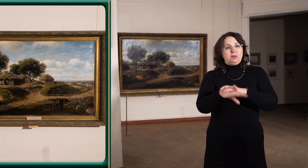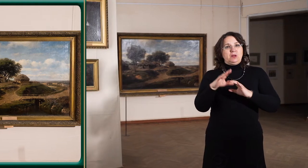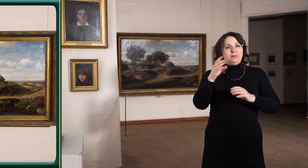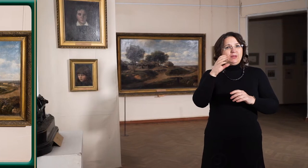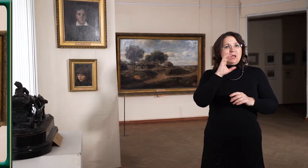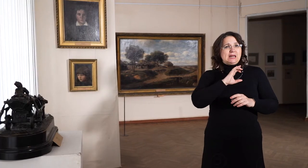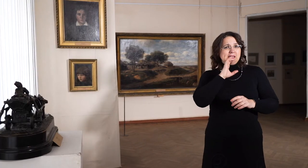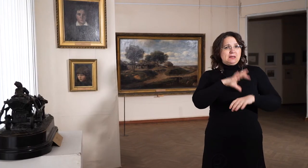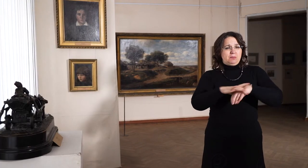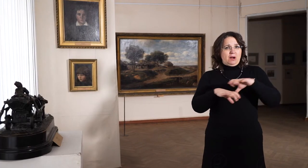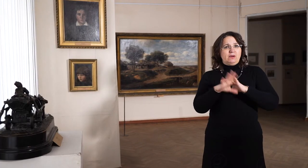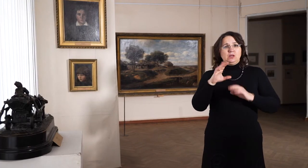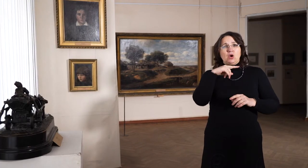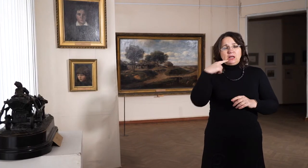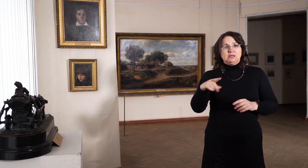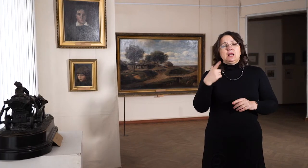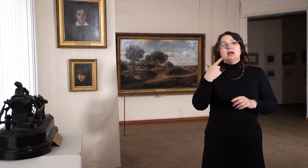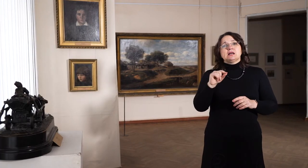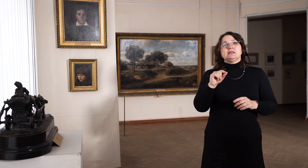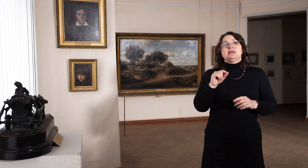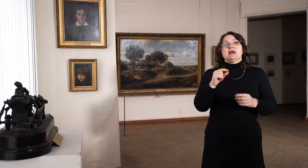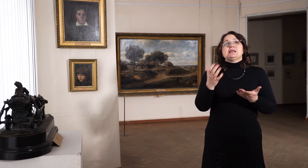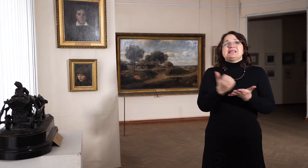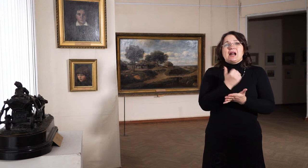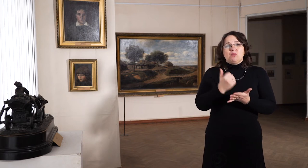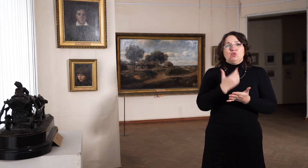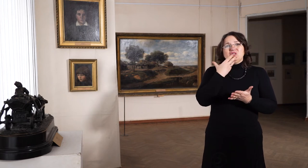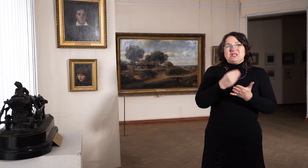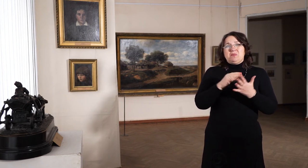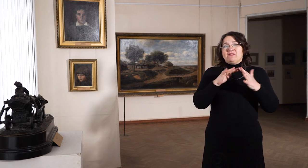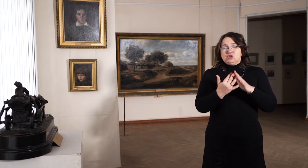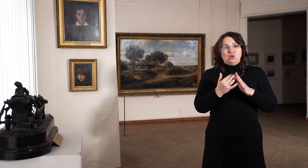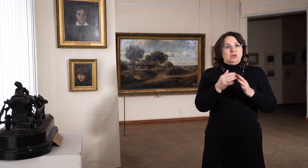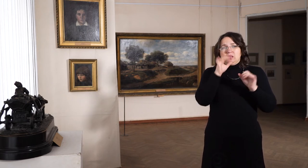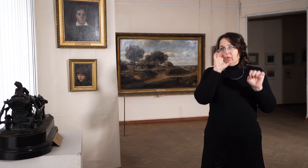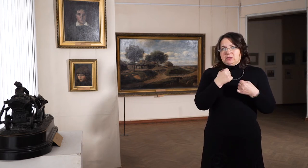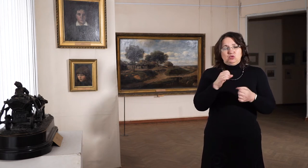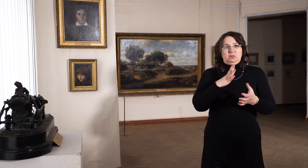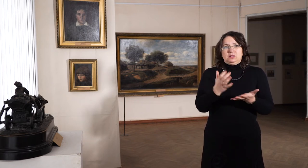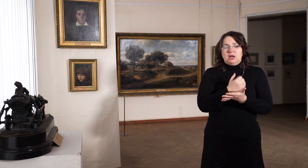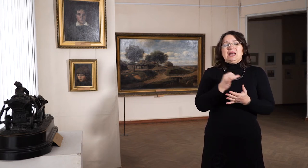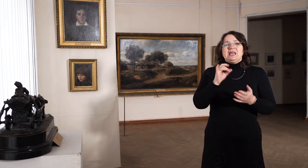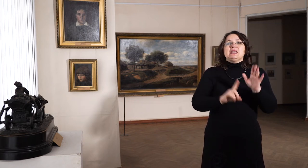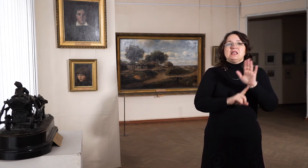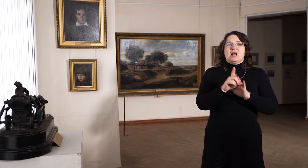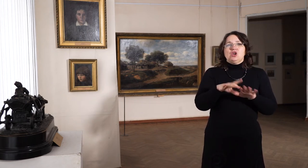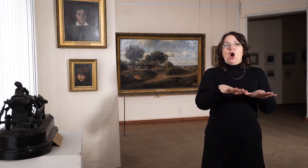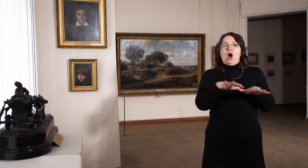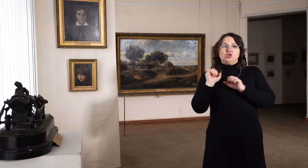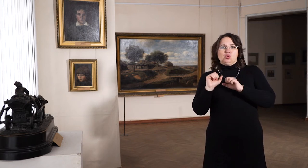получили свободу, а де-факто заработать у себя в селах не представлялось возможным, и начался отток крепких мужчин